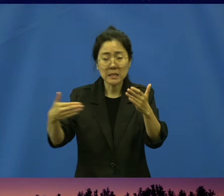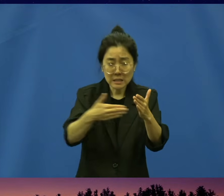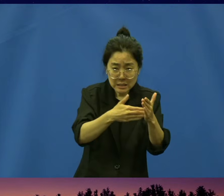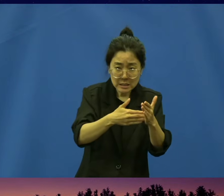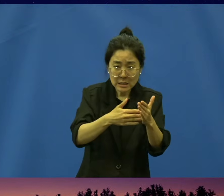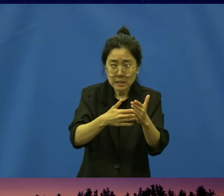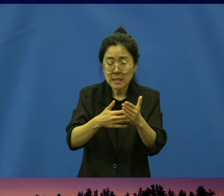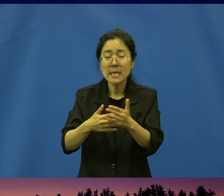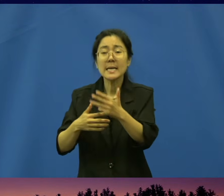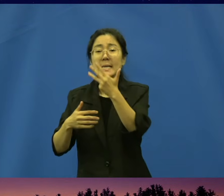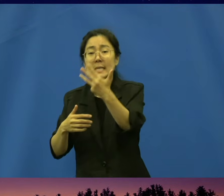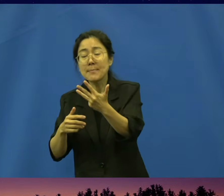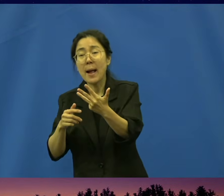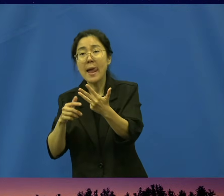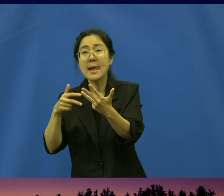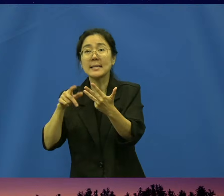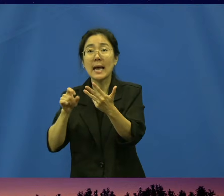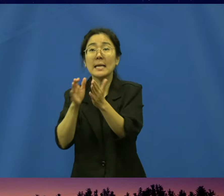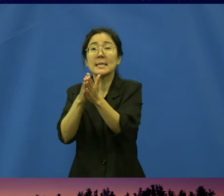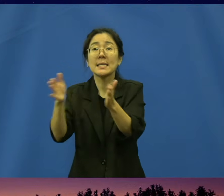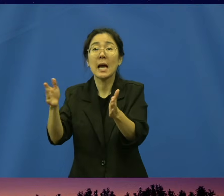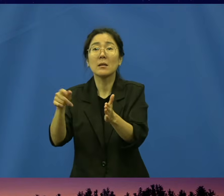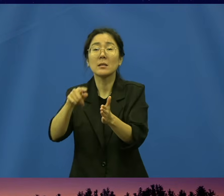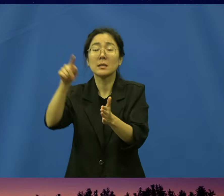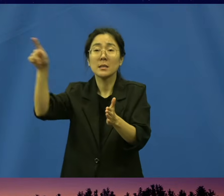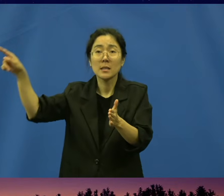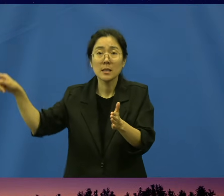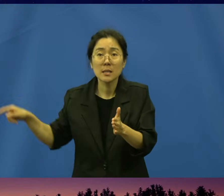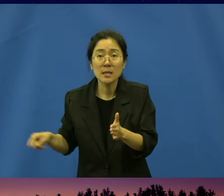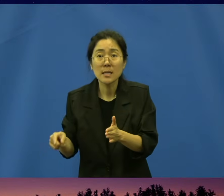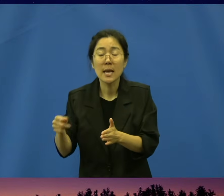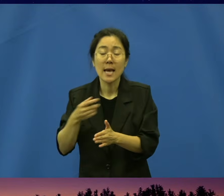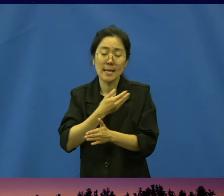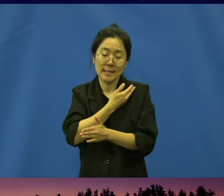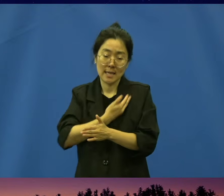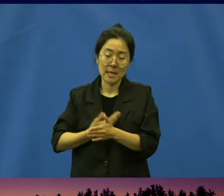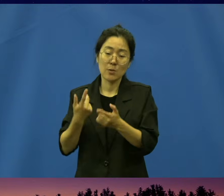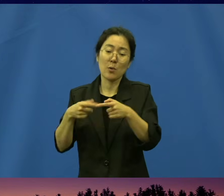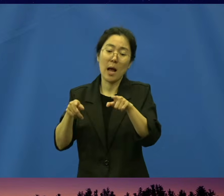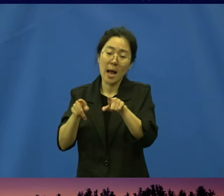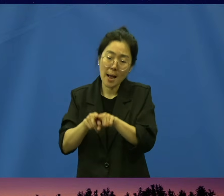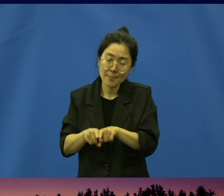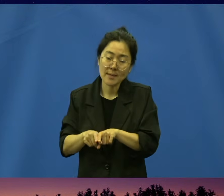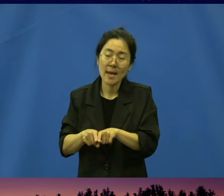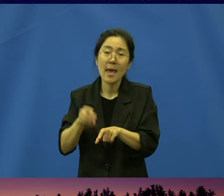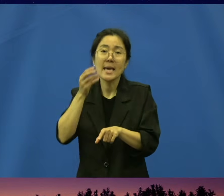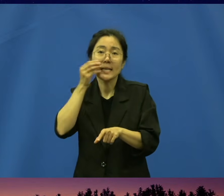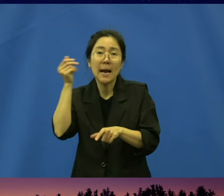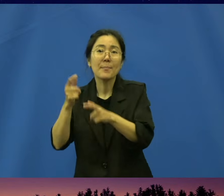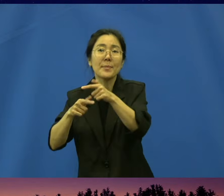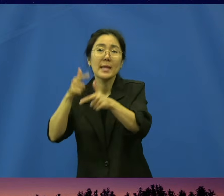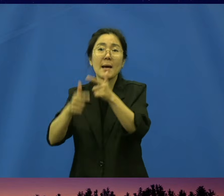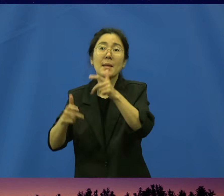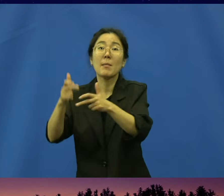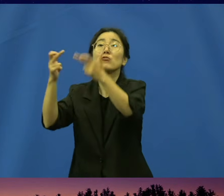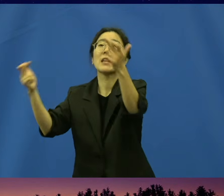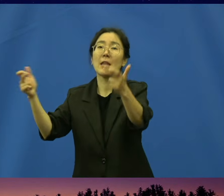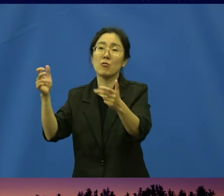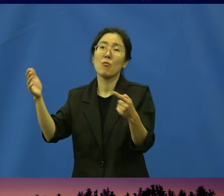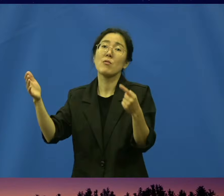1절은 그 기도 후에 예수님께서 제자들과 함께 감람산으로 가셨다고 알려주고 있습니다.